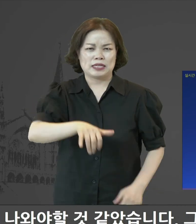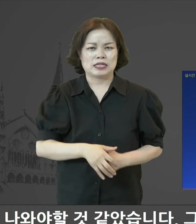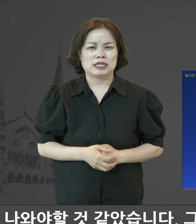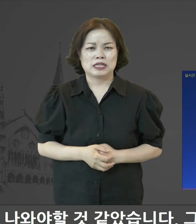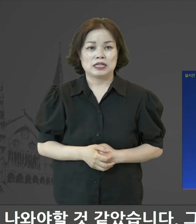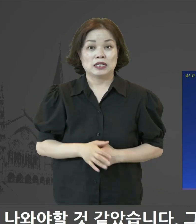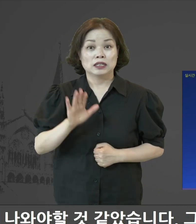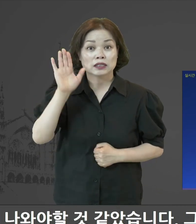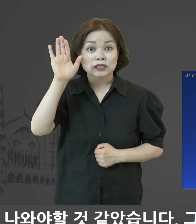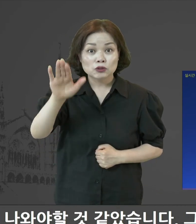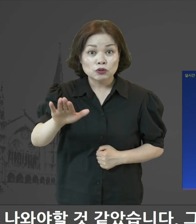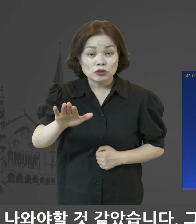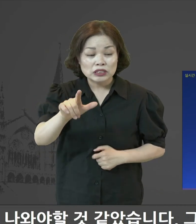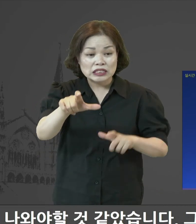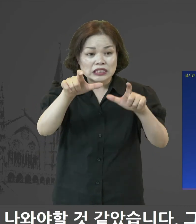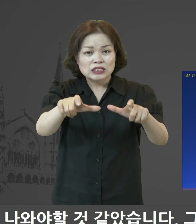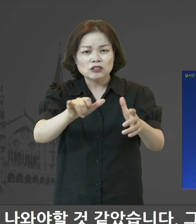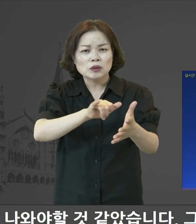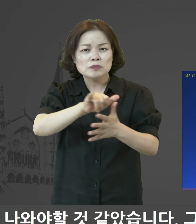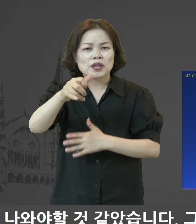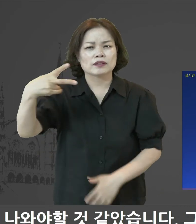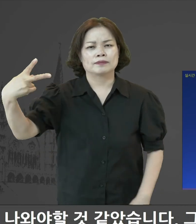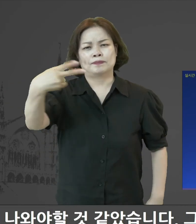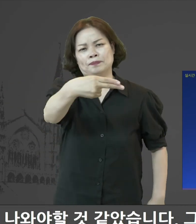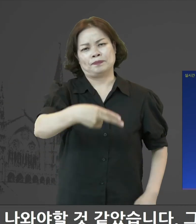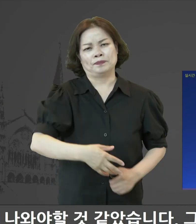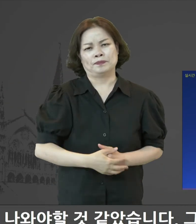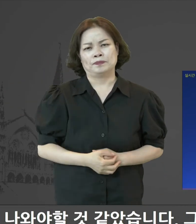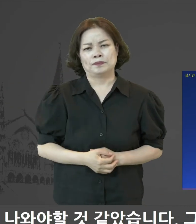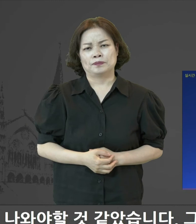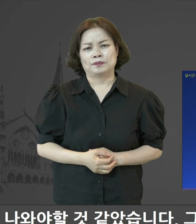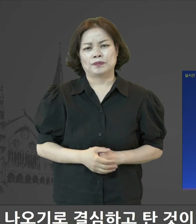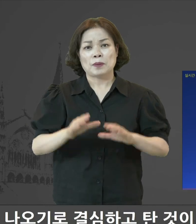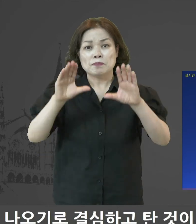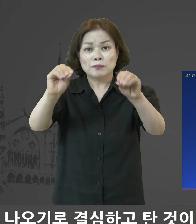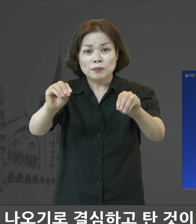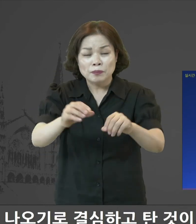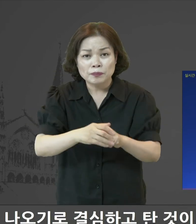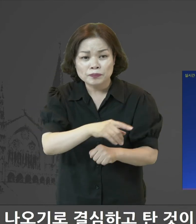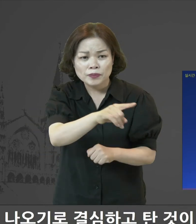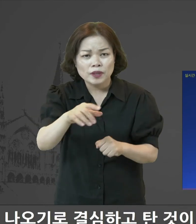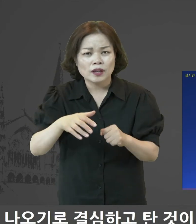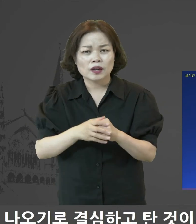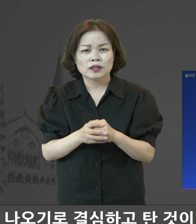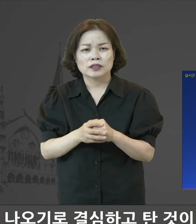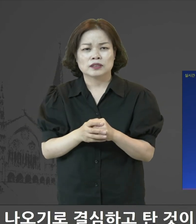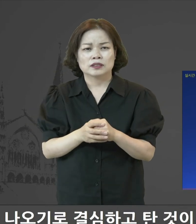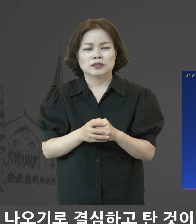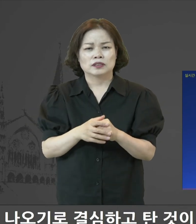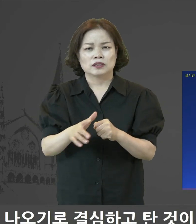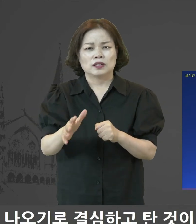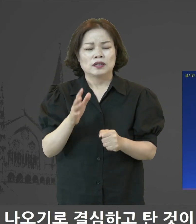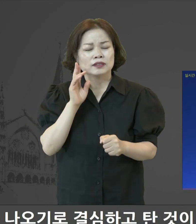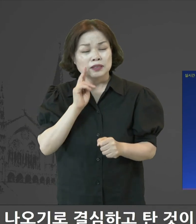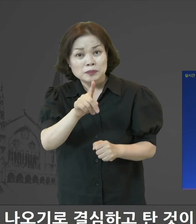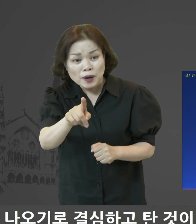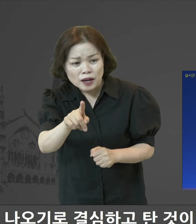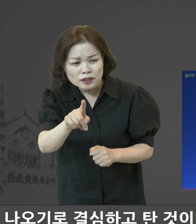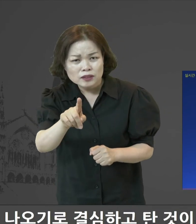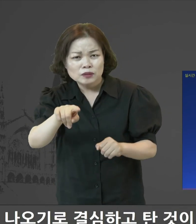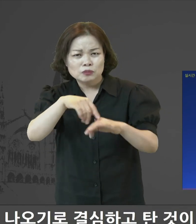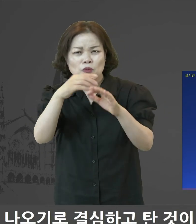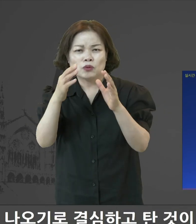그 이후로는 그 지역에서 비행기가 끊긴 거예요. 이제 카불에 있었던 일들 우리 참 경악스럽게 우리